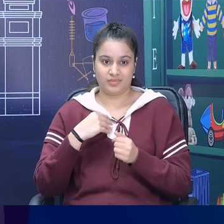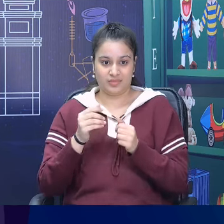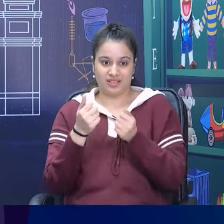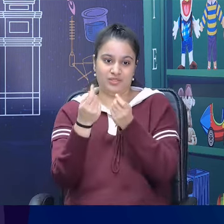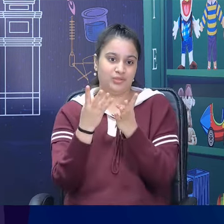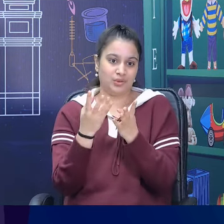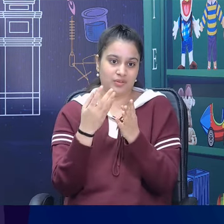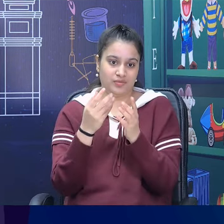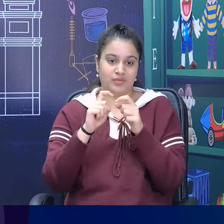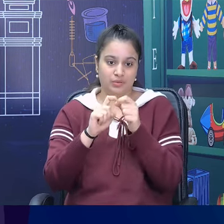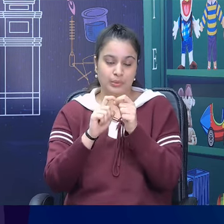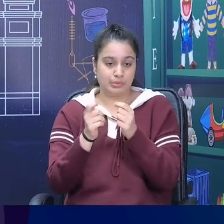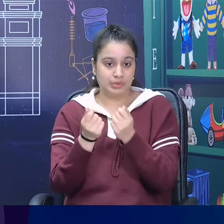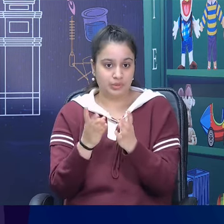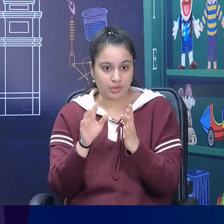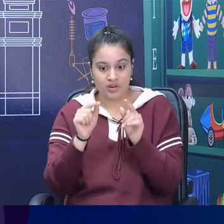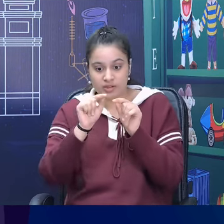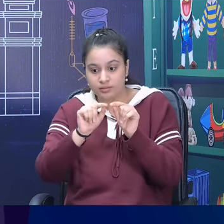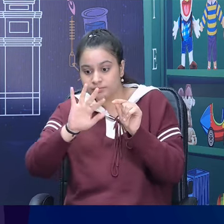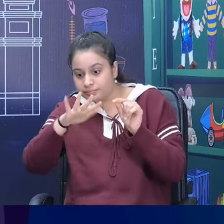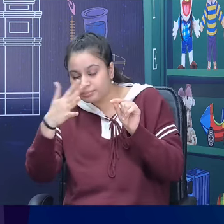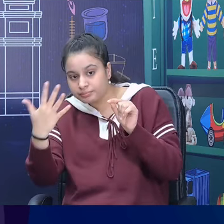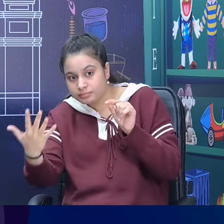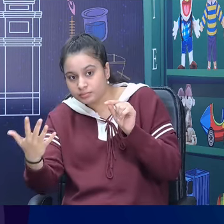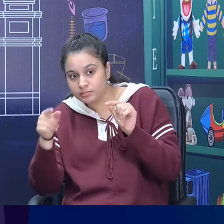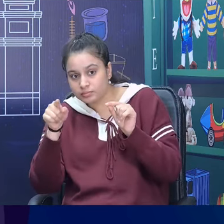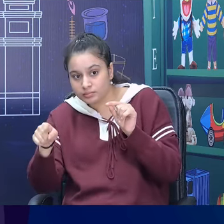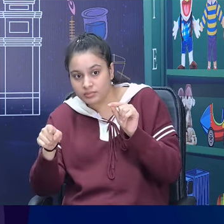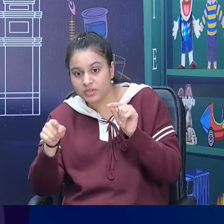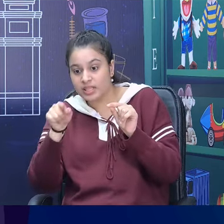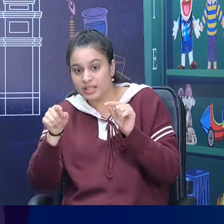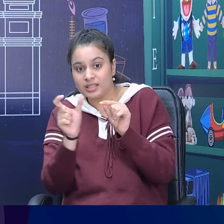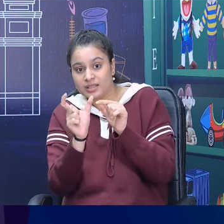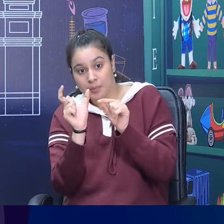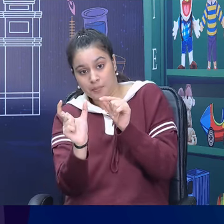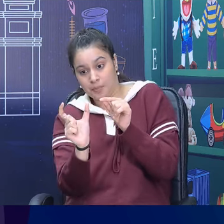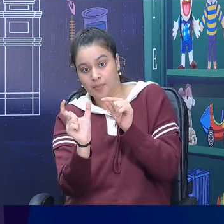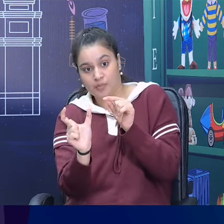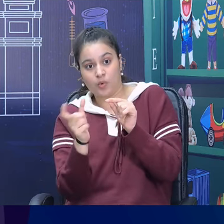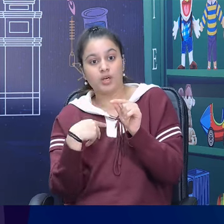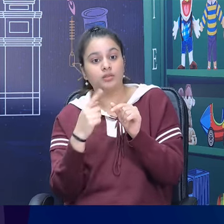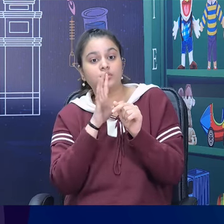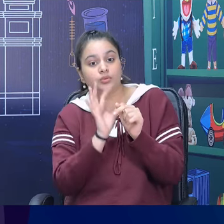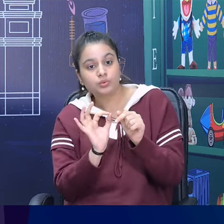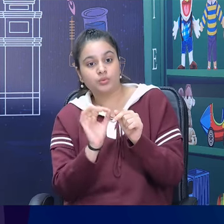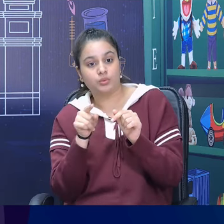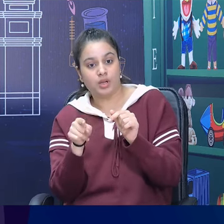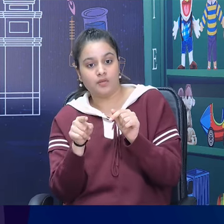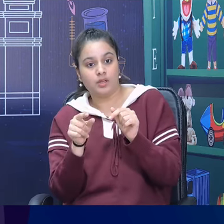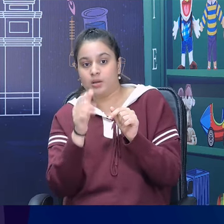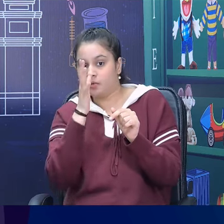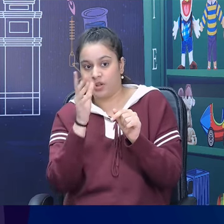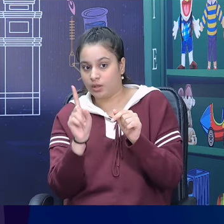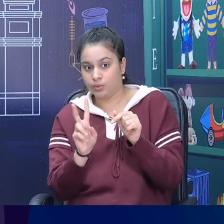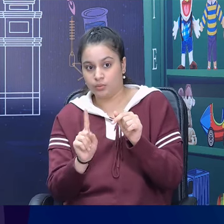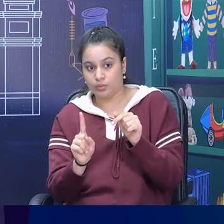जितने हम डेसीमल प्लेसेस के ज्यादा तक हम मूव करते हैं उतनी ही आपको एक्यूरेट और स्पेसिफिक वैल्यू मिलती है लेकिन आप अप्रॉक्स वैल्यू के लिए कम से कम